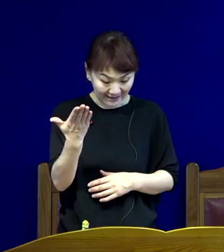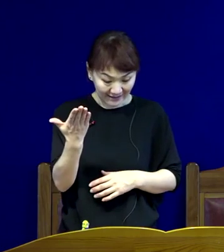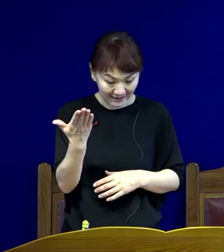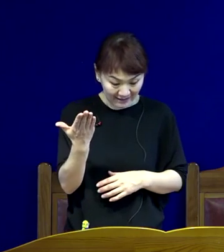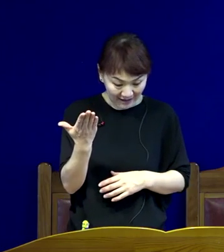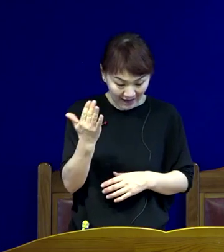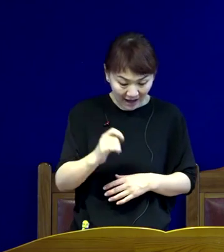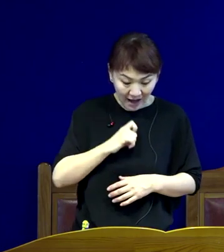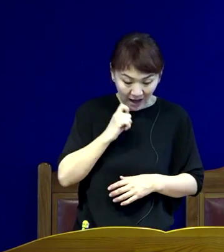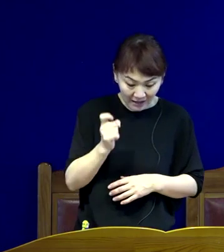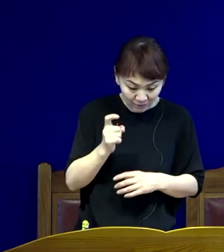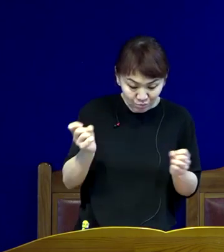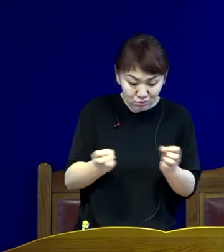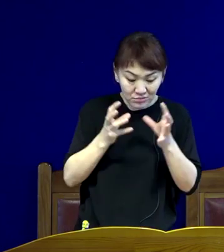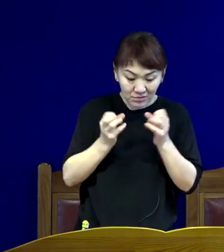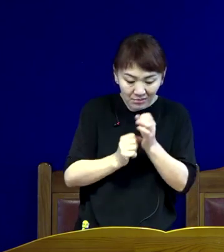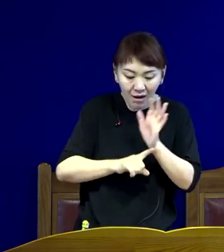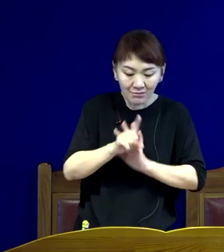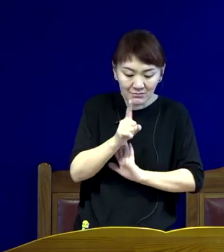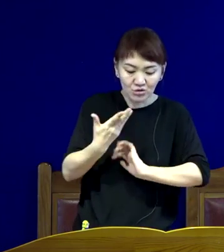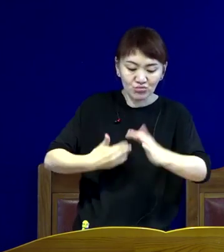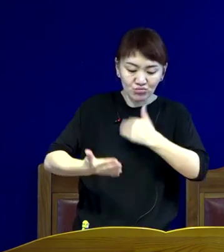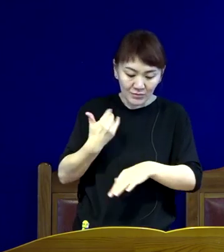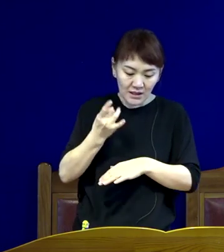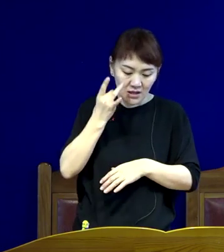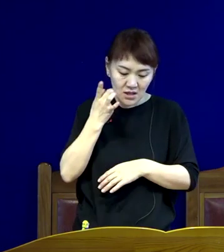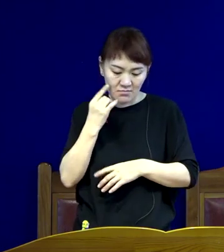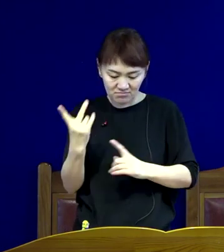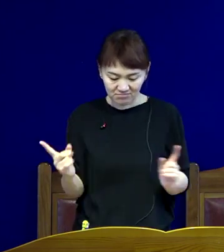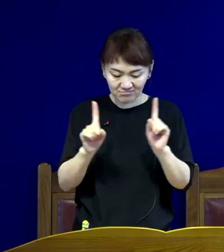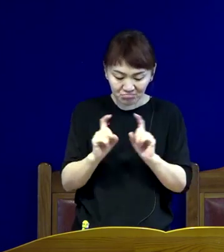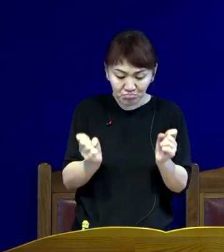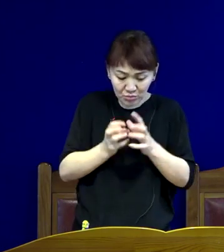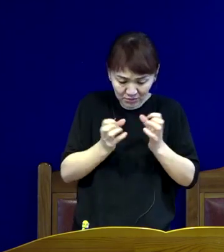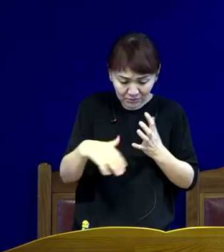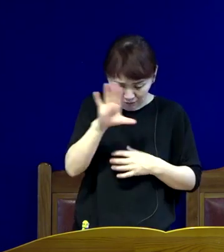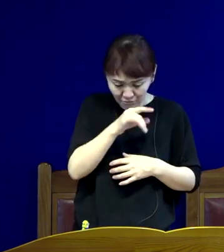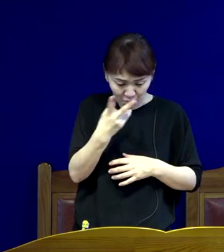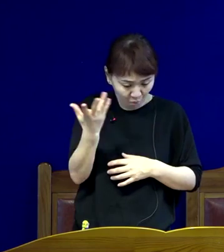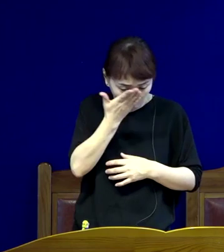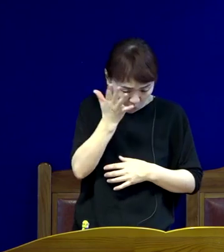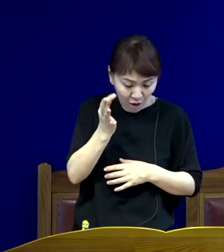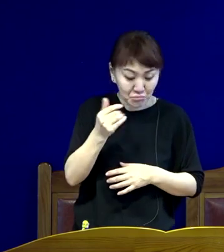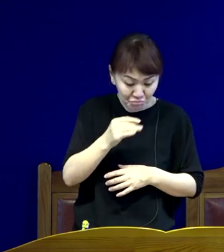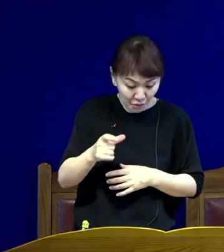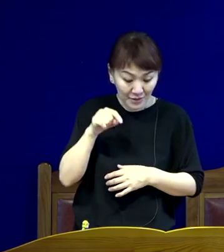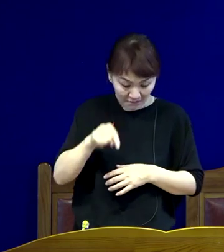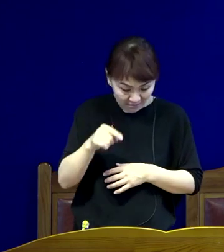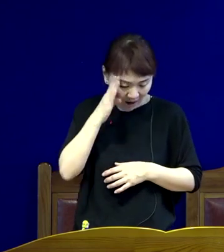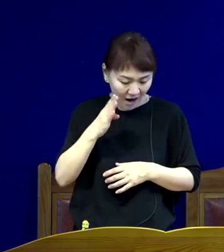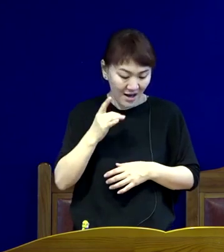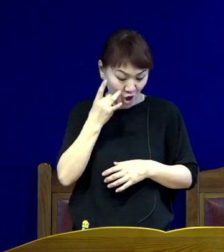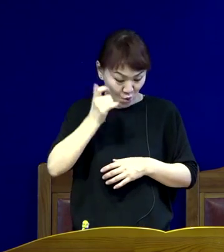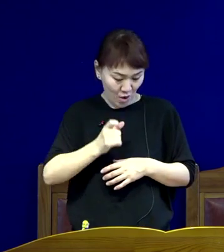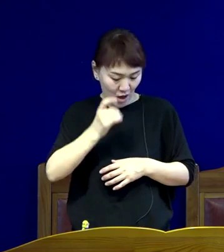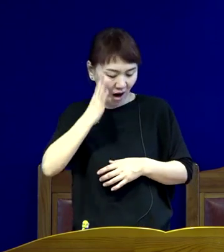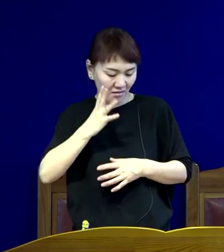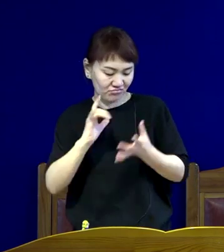нь бүтээгч анханасаа тэднийг ир эмээр нь бүтээснийг таа нар уншаагүй юу гэв. Тиймээс ир хүн эцэг ихээ